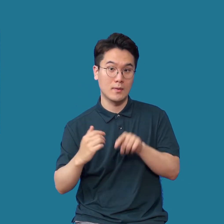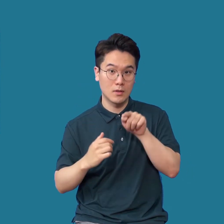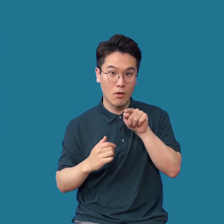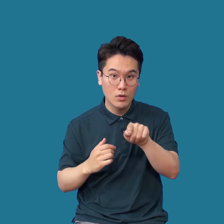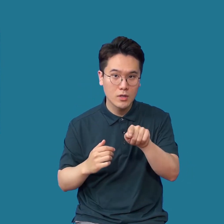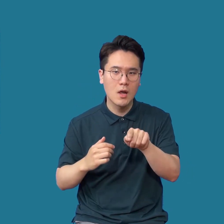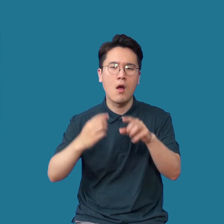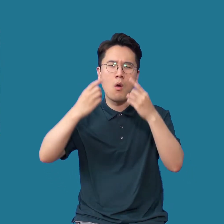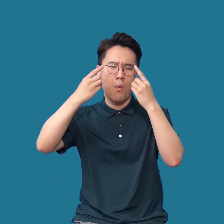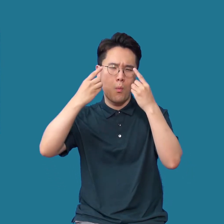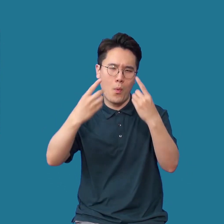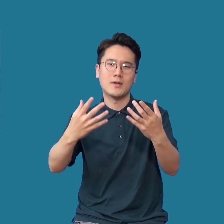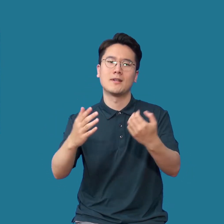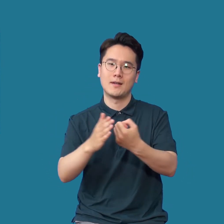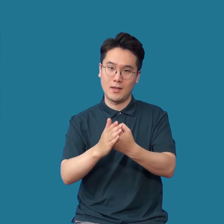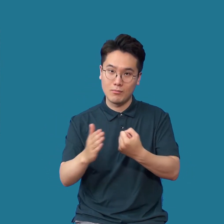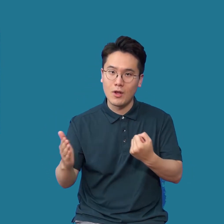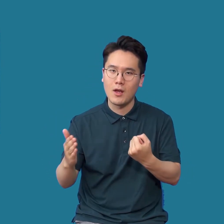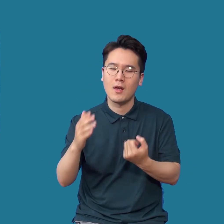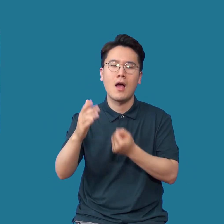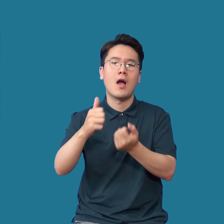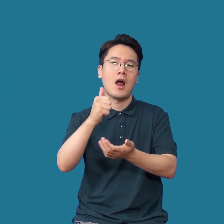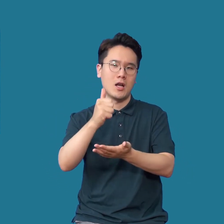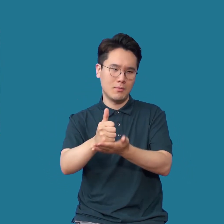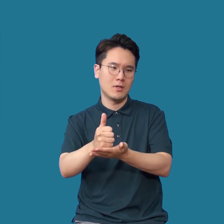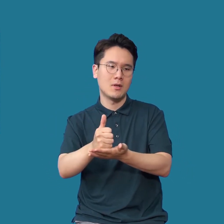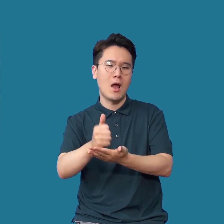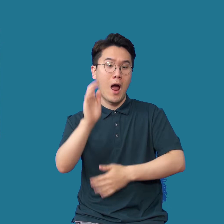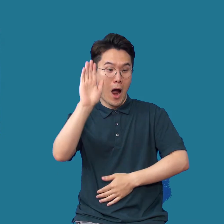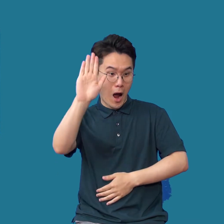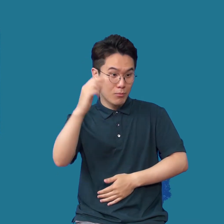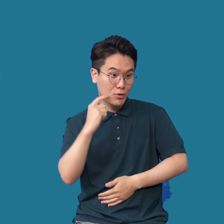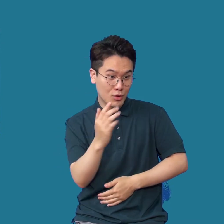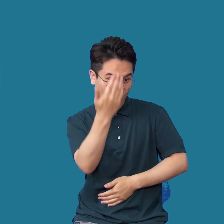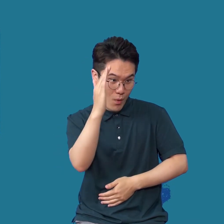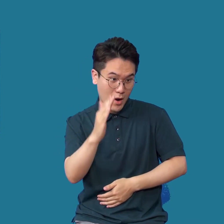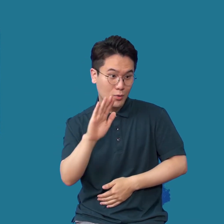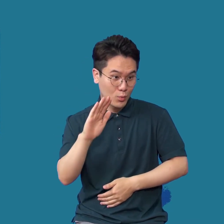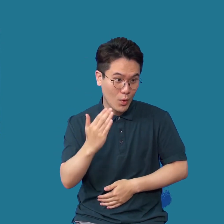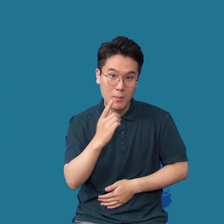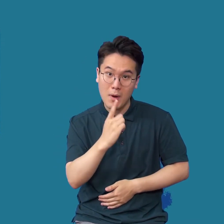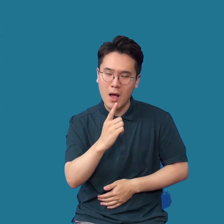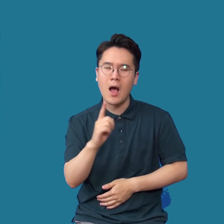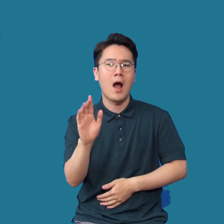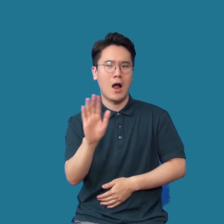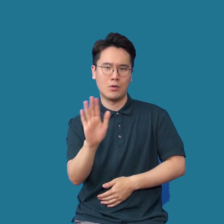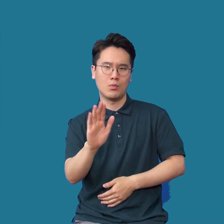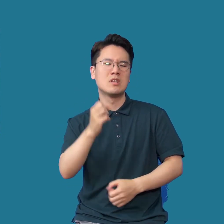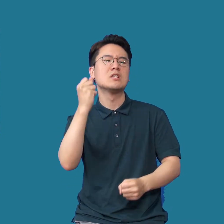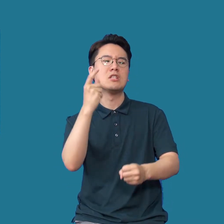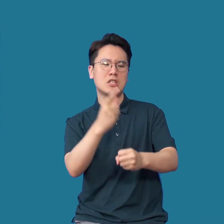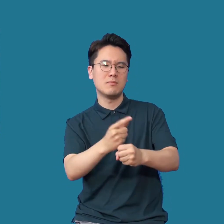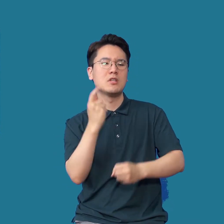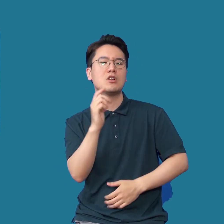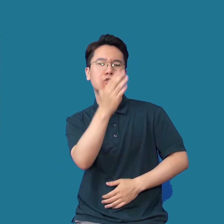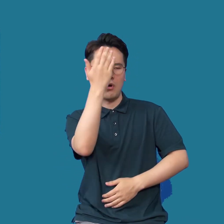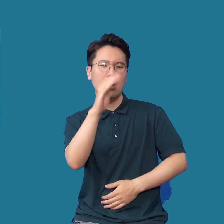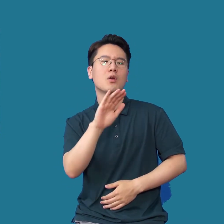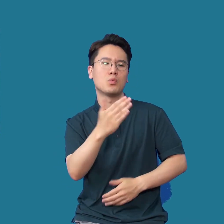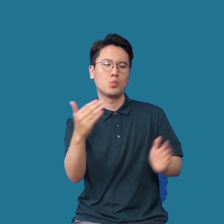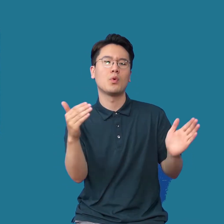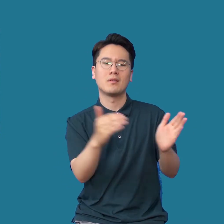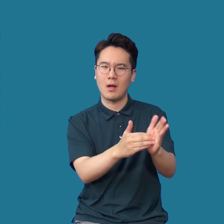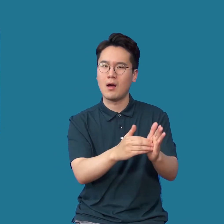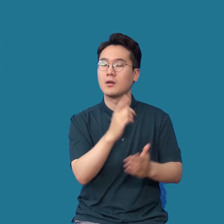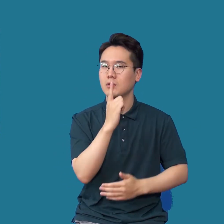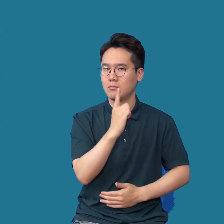때문에, 그래서 영화롭게 하셨느니라 과거형으로 말한 것입니다. 그러니까